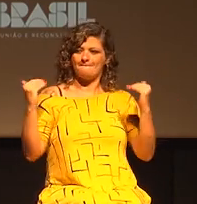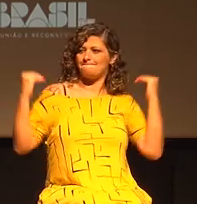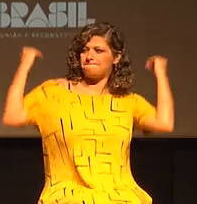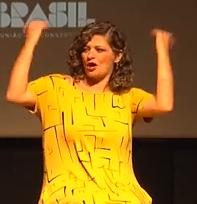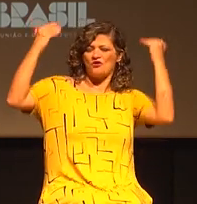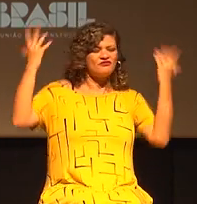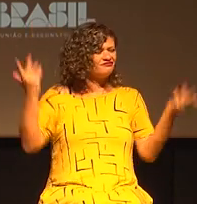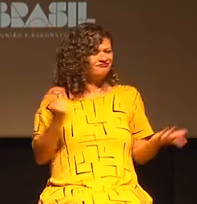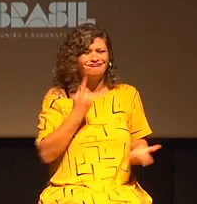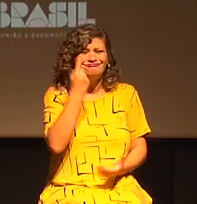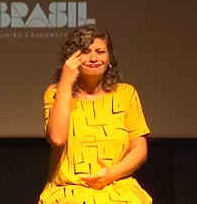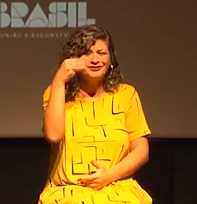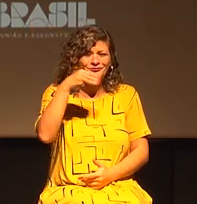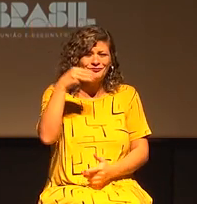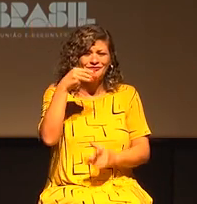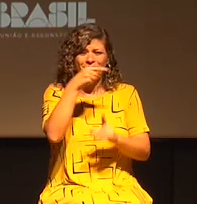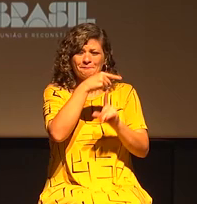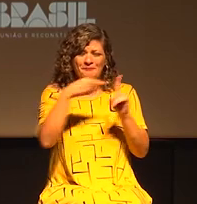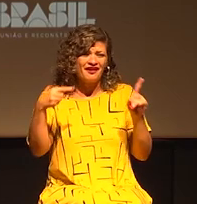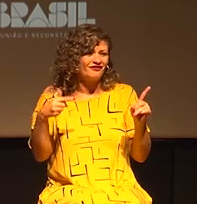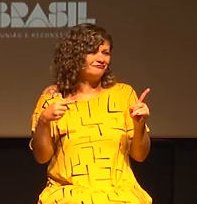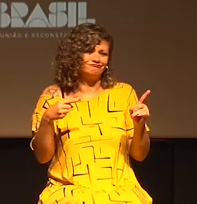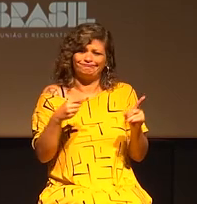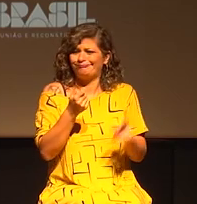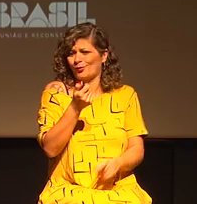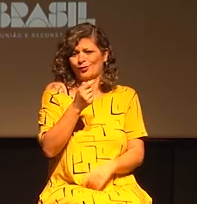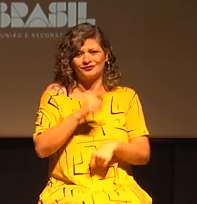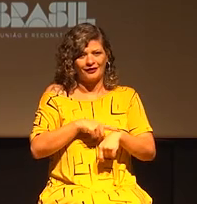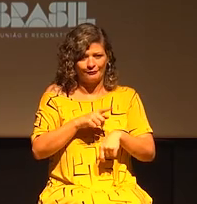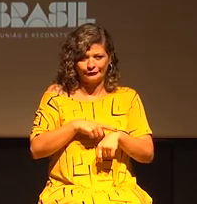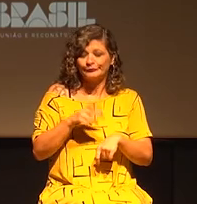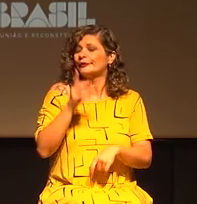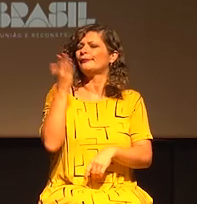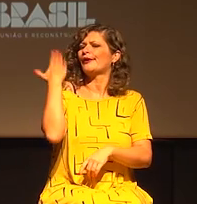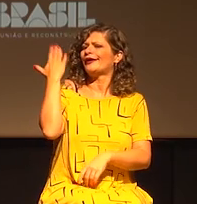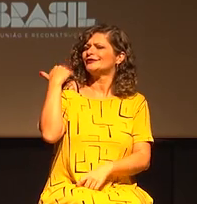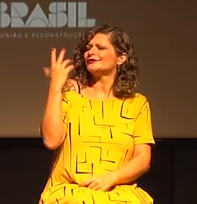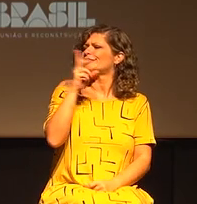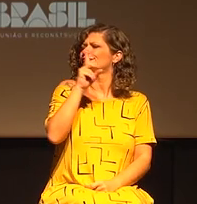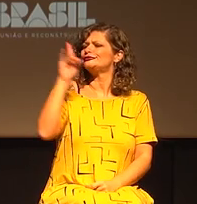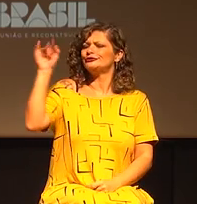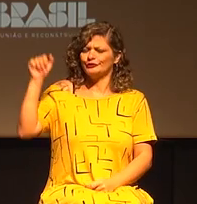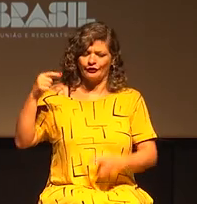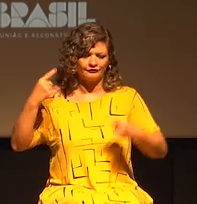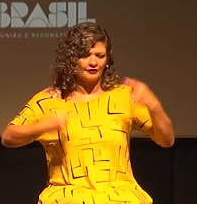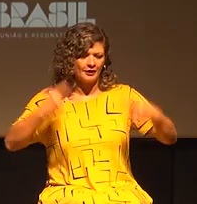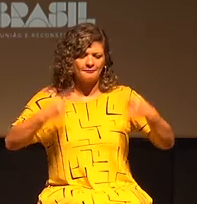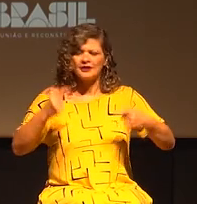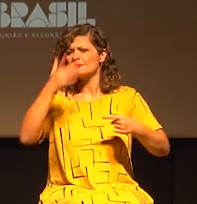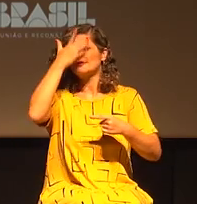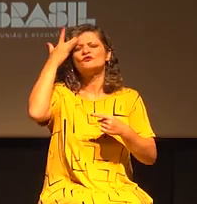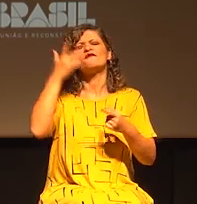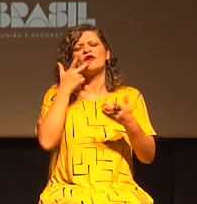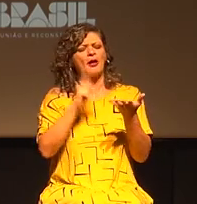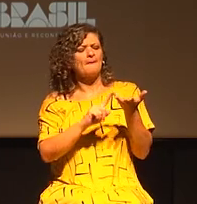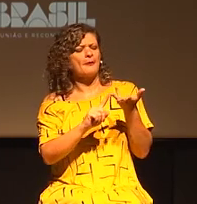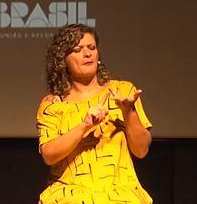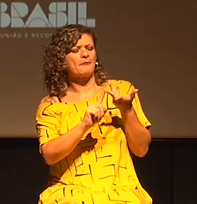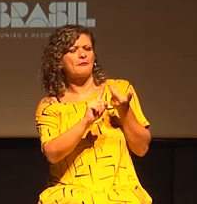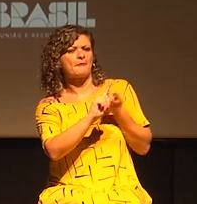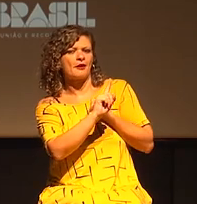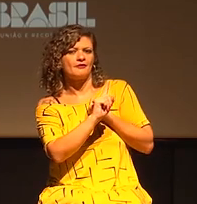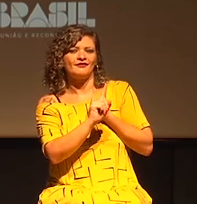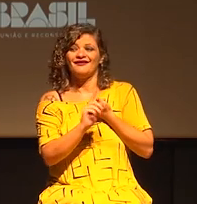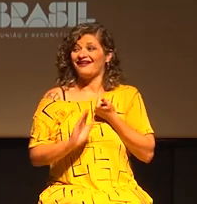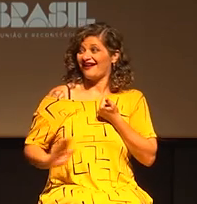meio sempre é pouco aí teve um dia num debate que que alguém falou assim ai tal coisa tal coisa tal coisa E aí a